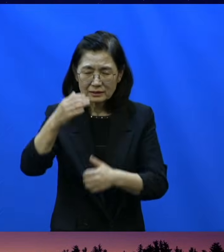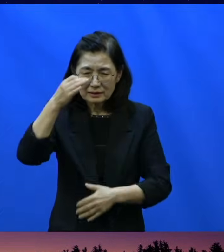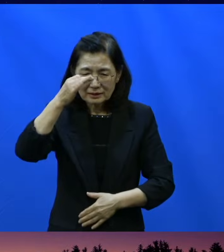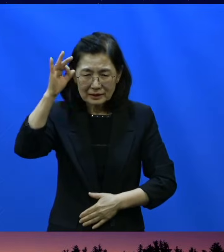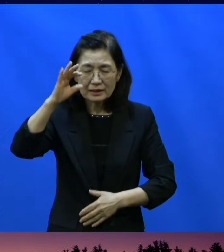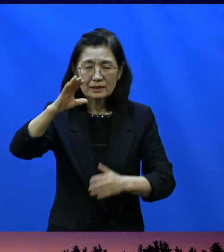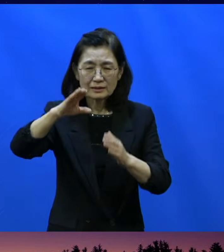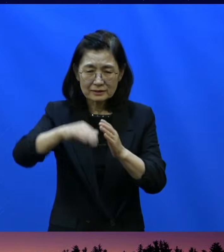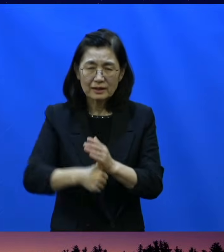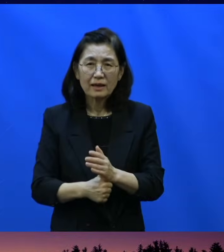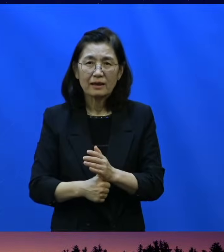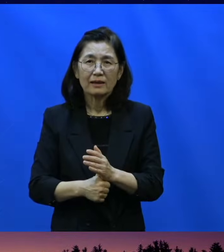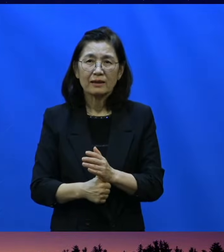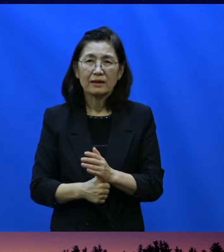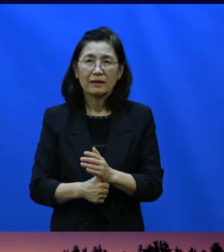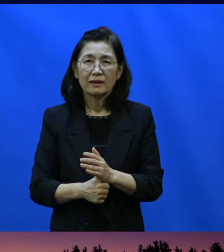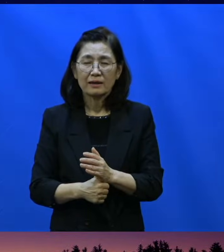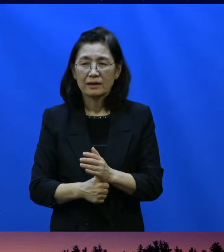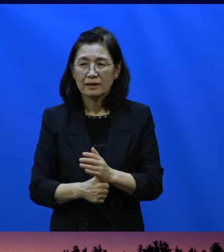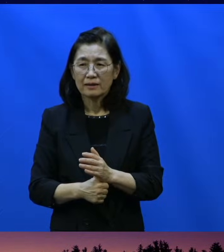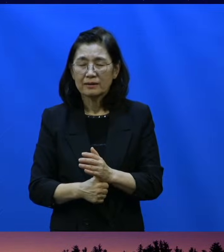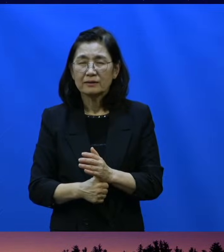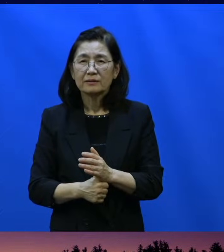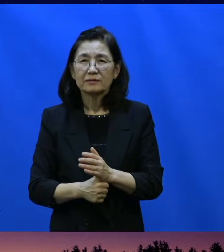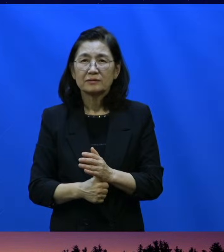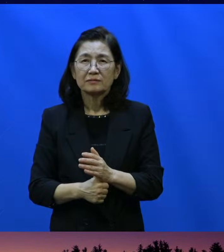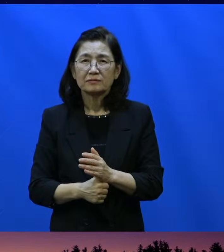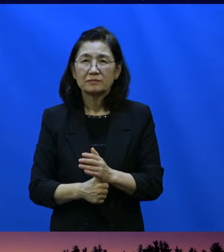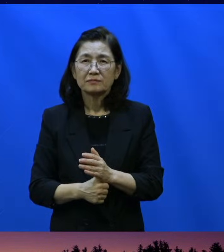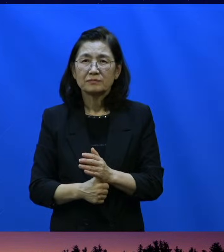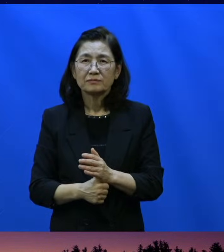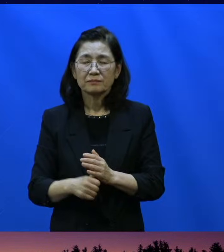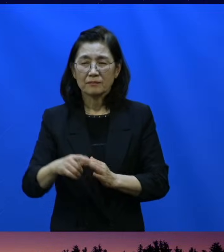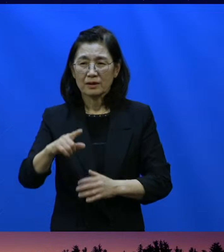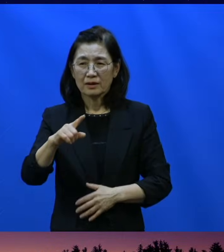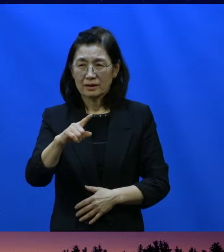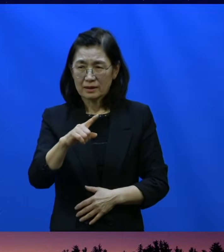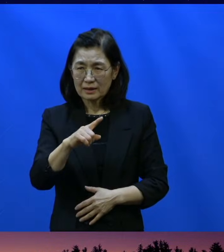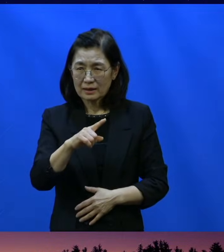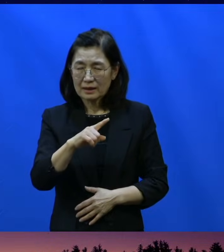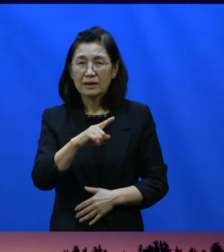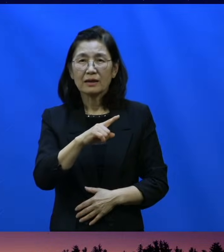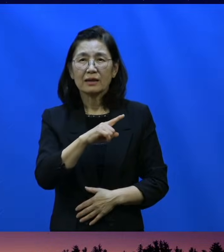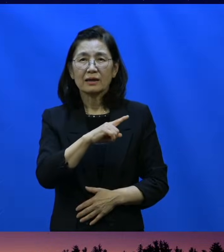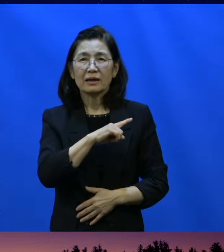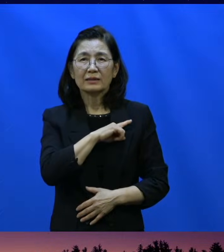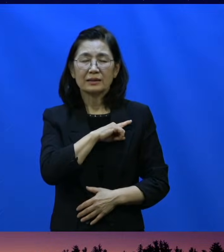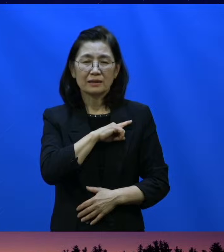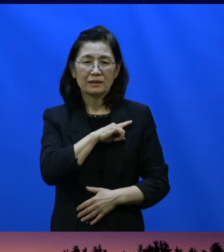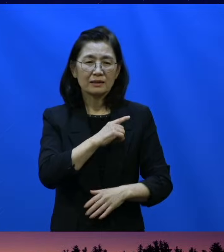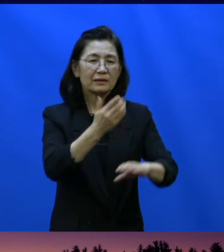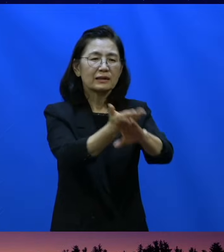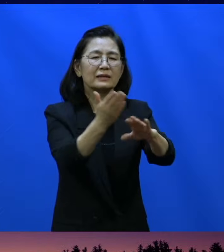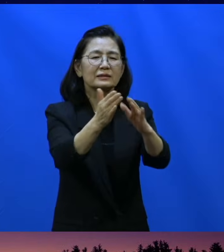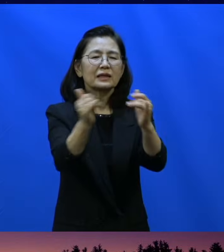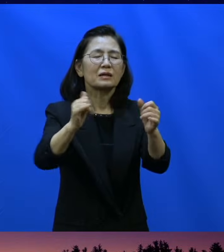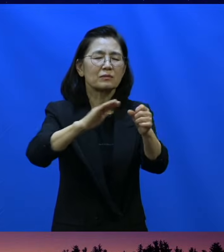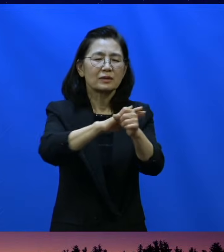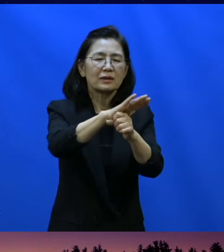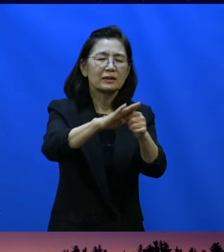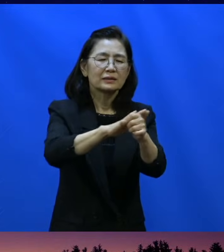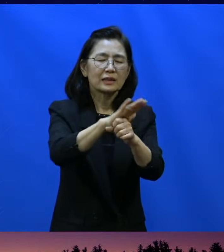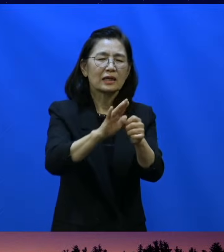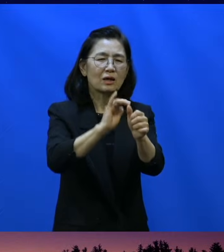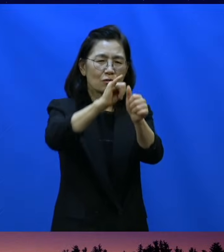살게 하지 않아요. 이 은혜를 깨달은 사람이 가장 사랑의 적극성을 띠게 되고,